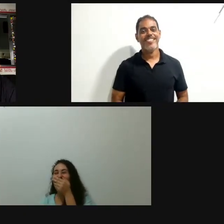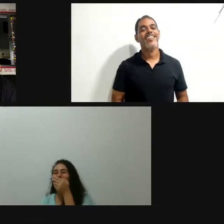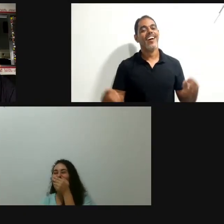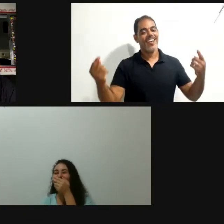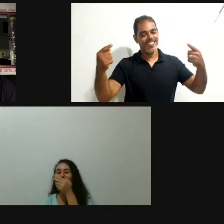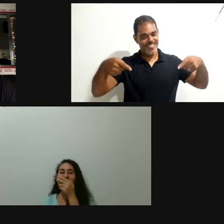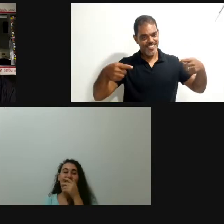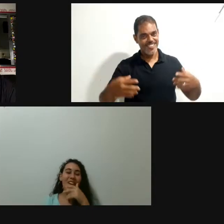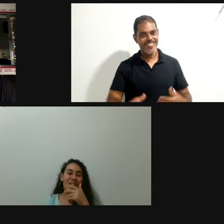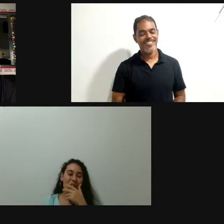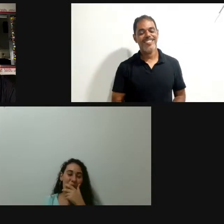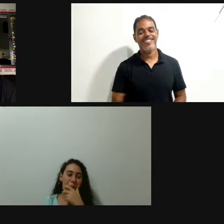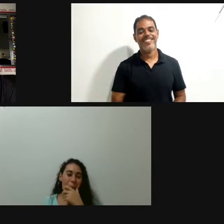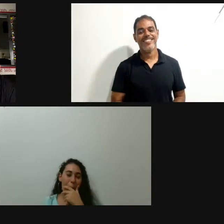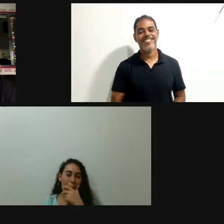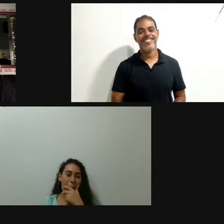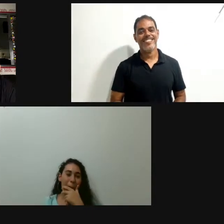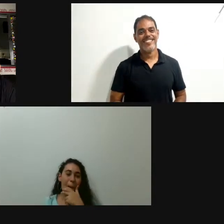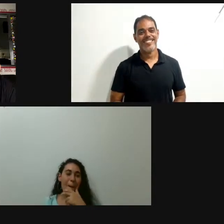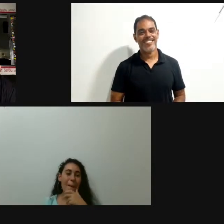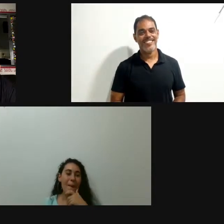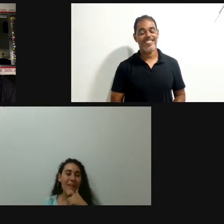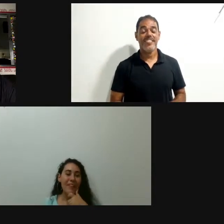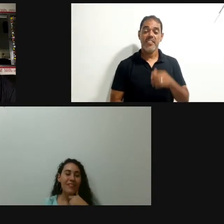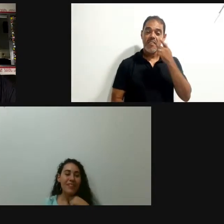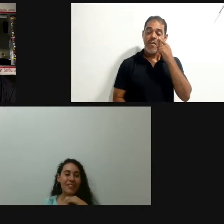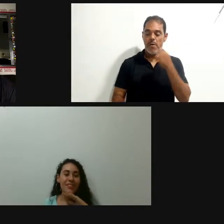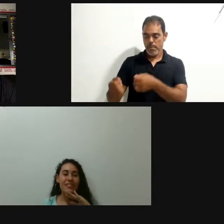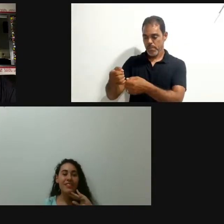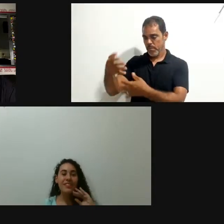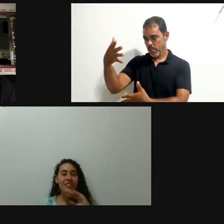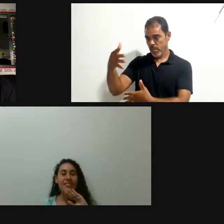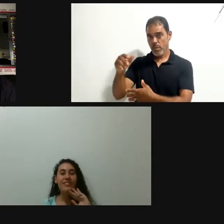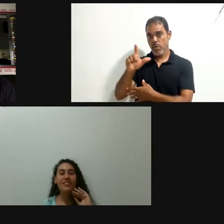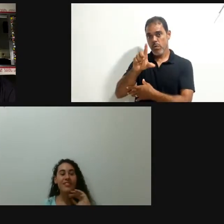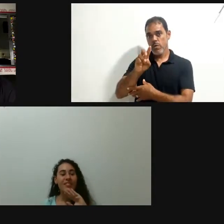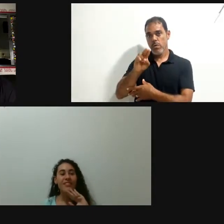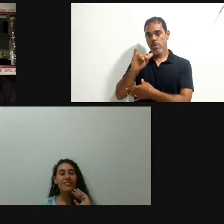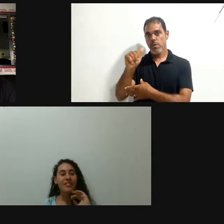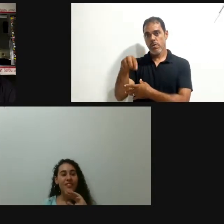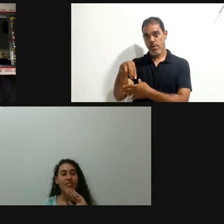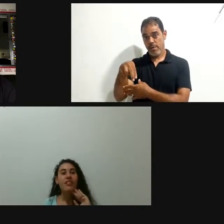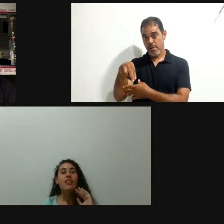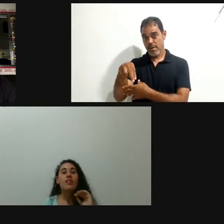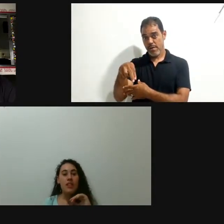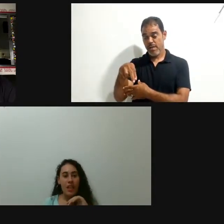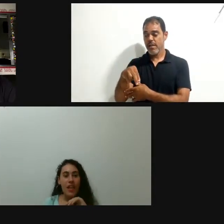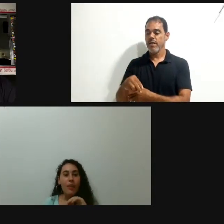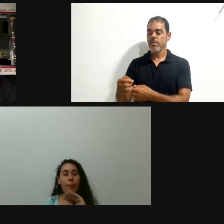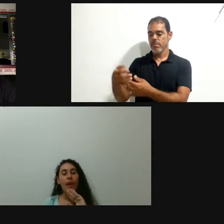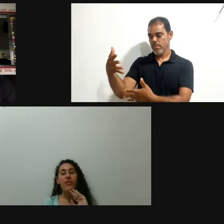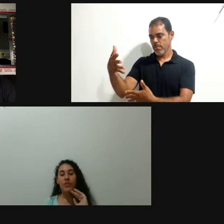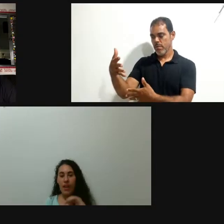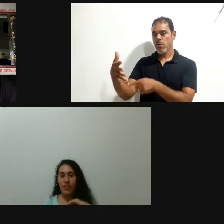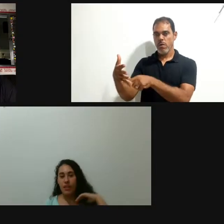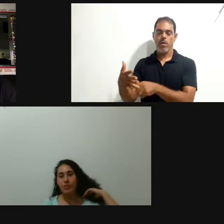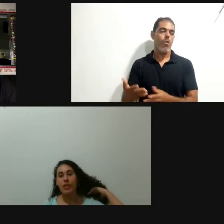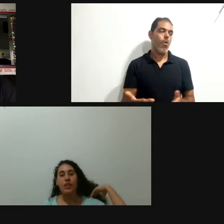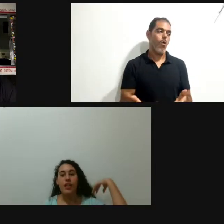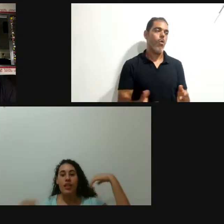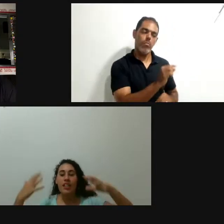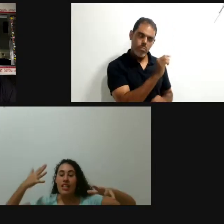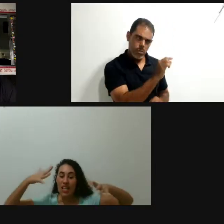Acho que ele mandou um comentário aqui, o Luan Matheus. Eu acredito que uma prévia é válida. Sim, uma prévia é